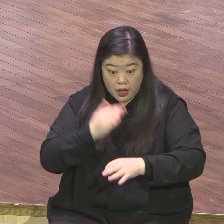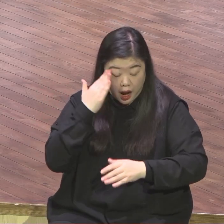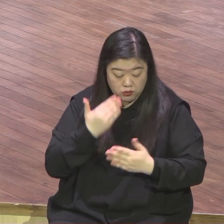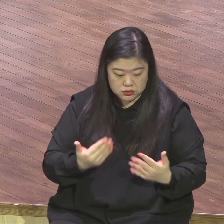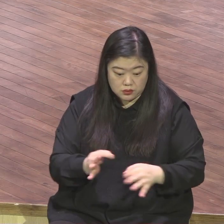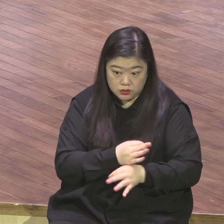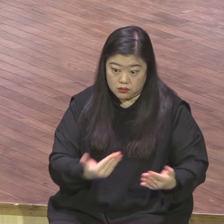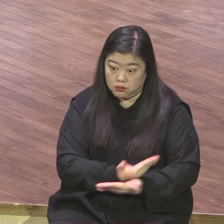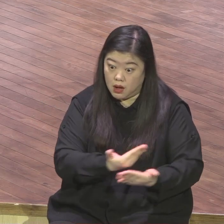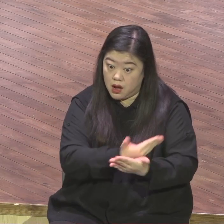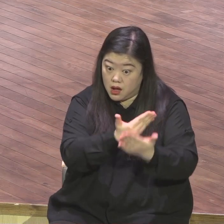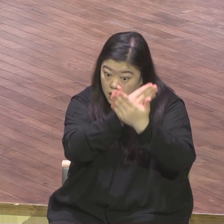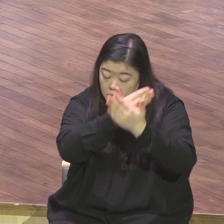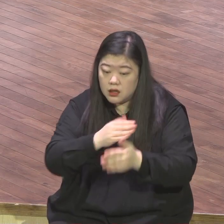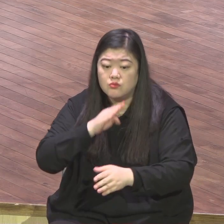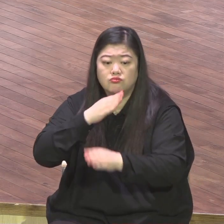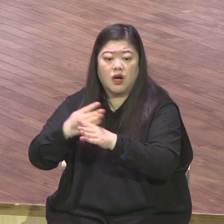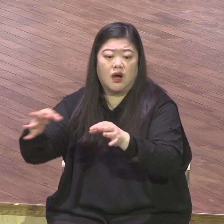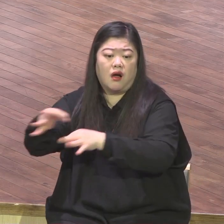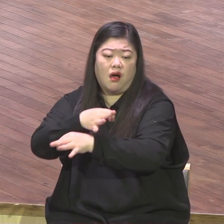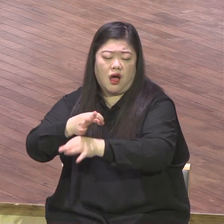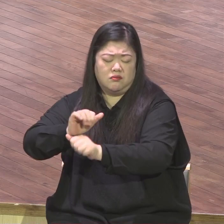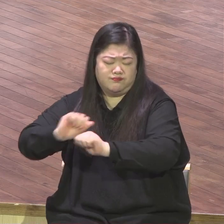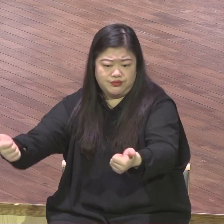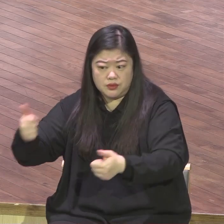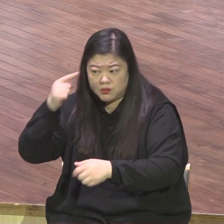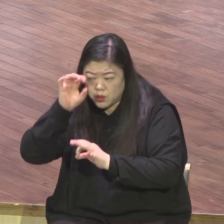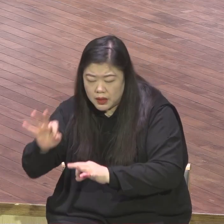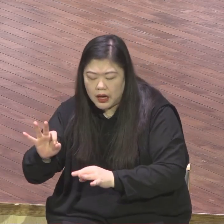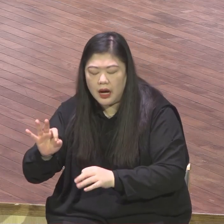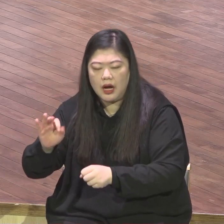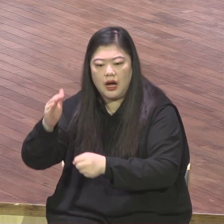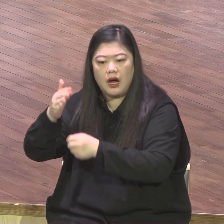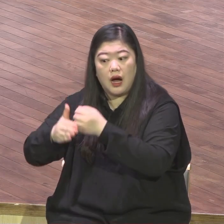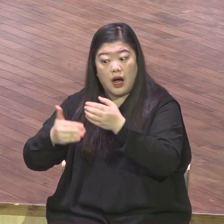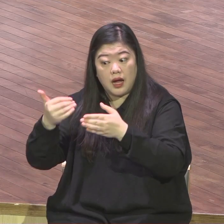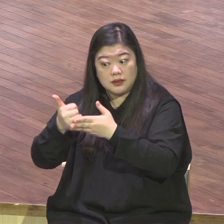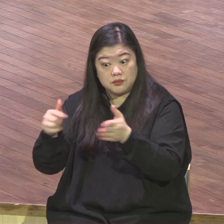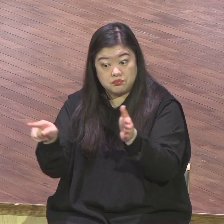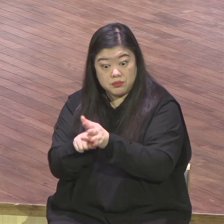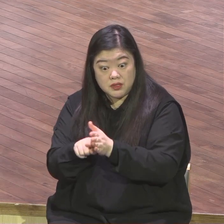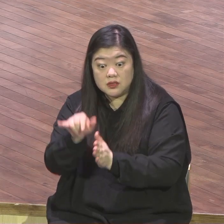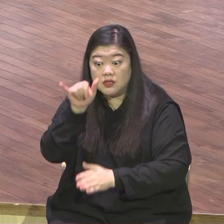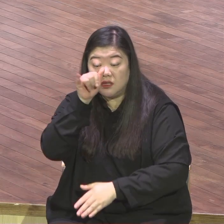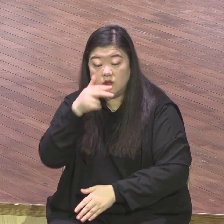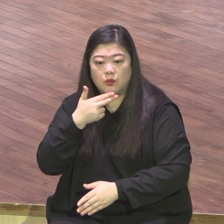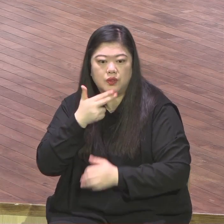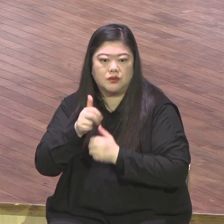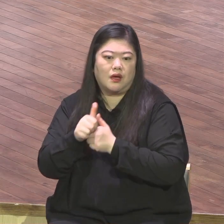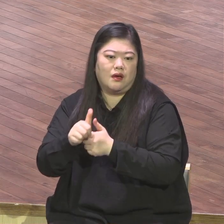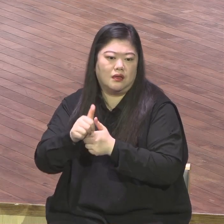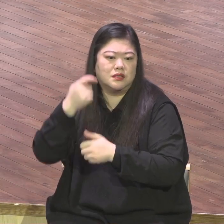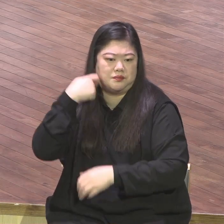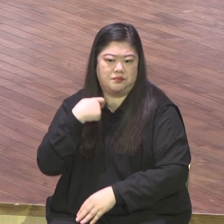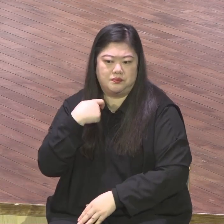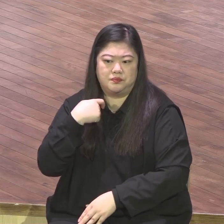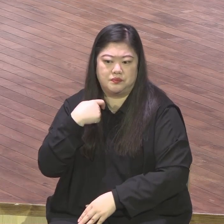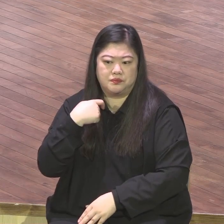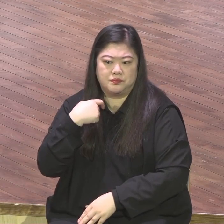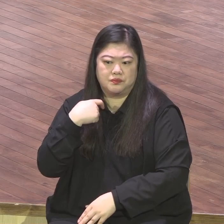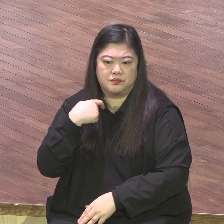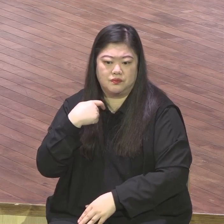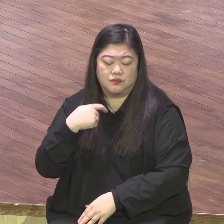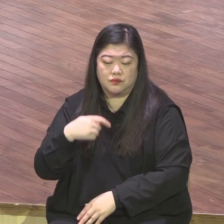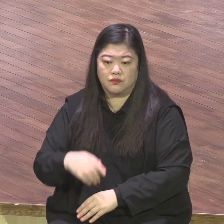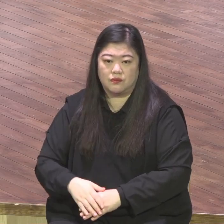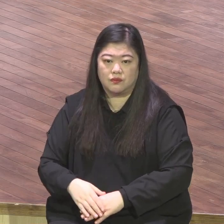저 러시아 보세요. 전 세계 경제를 불안하게 만드는 이 하나님 없는 공산주의 나라들은 전부 다 제가 볼